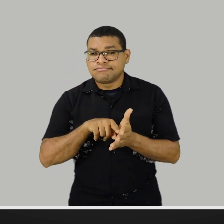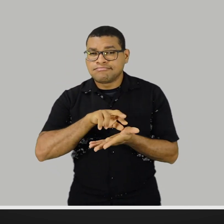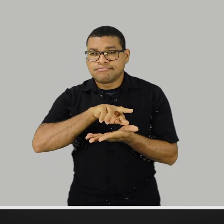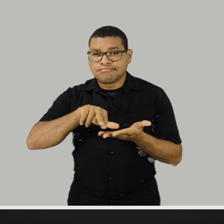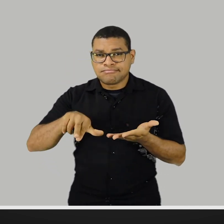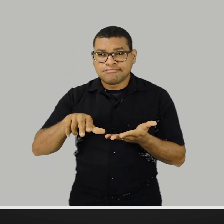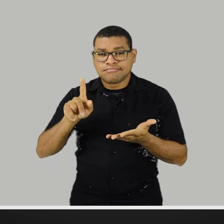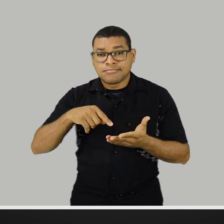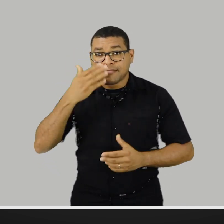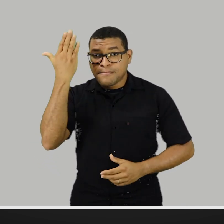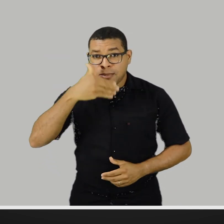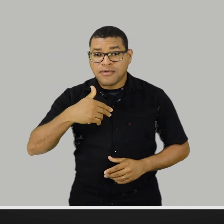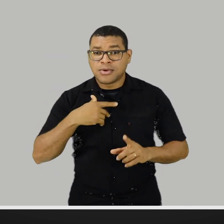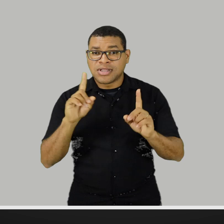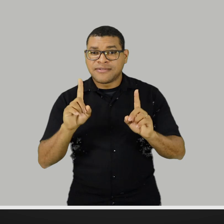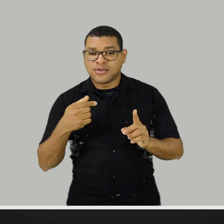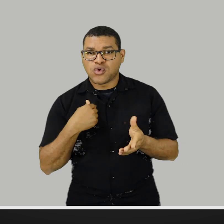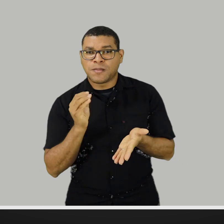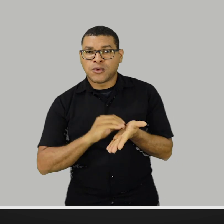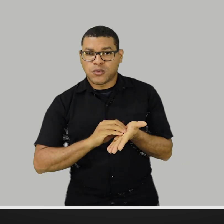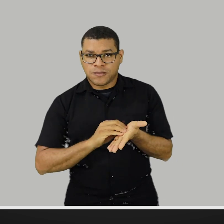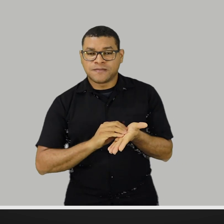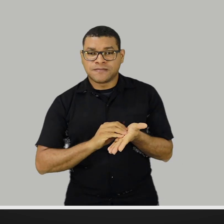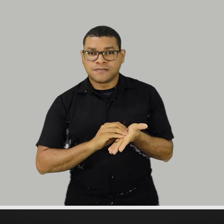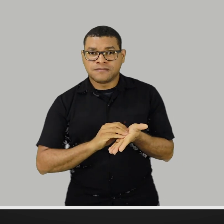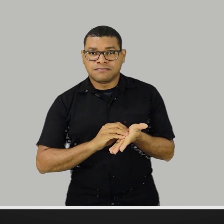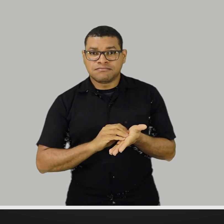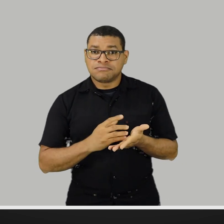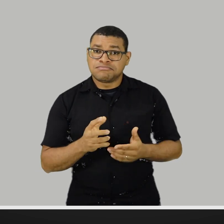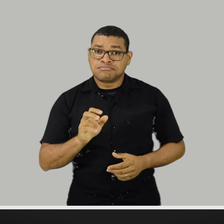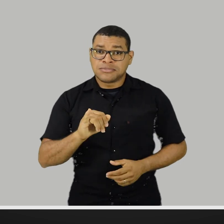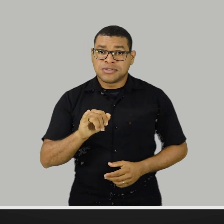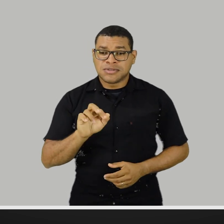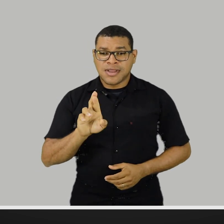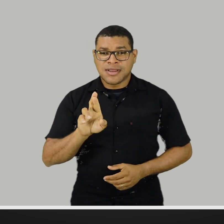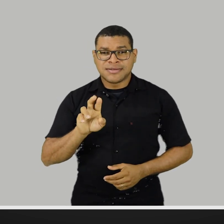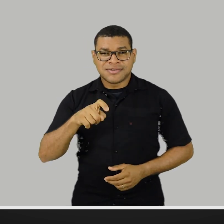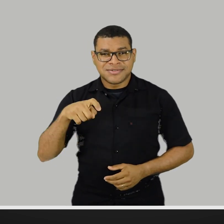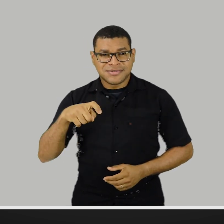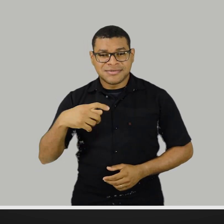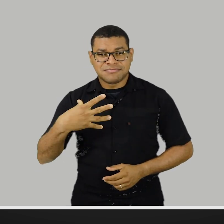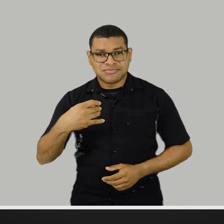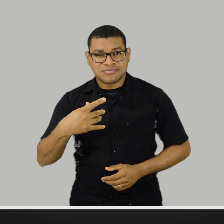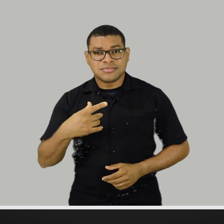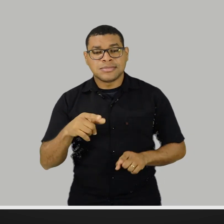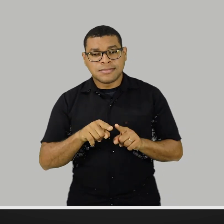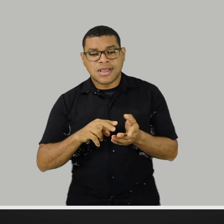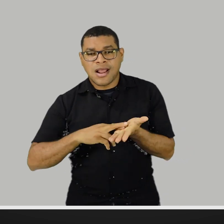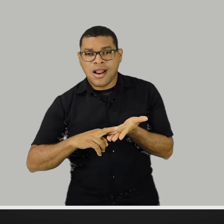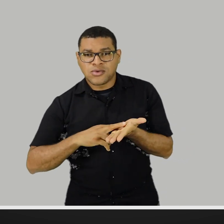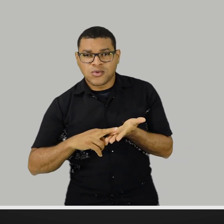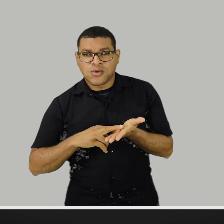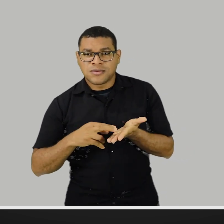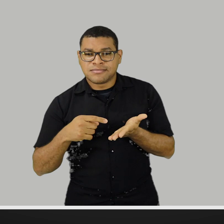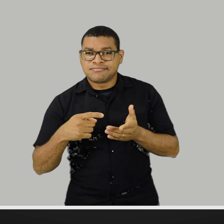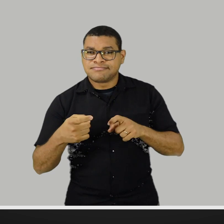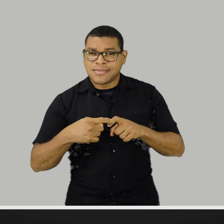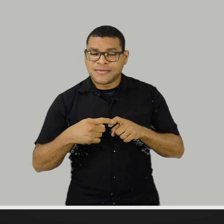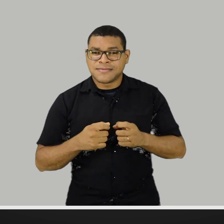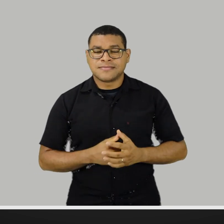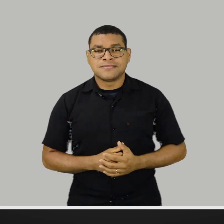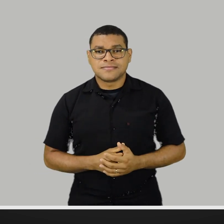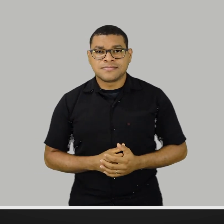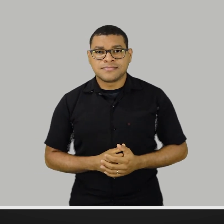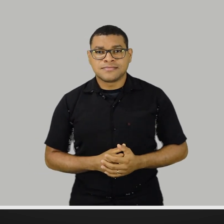declarada no caso de RX o laudo do exame dois laudo